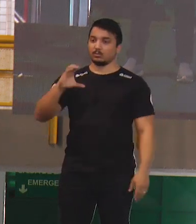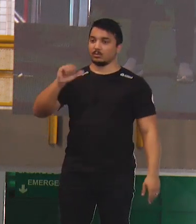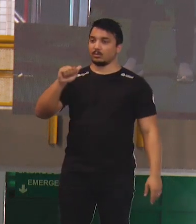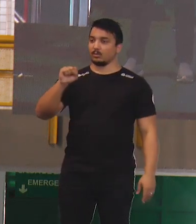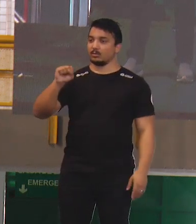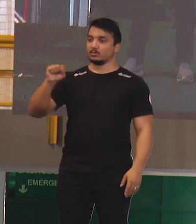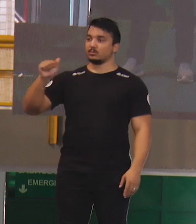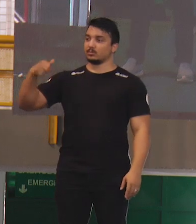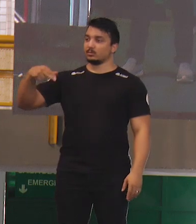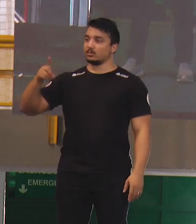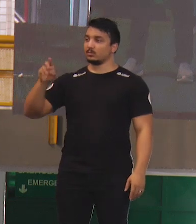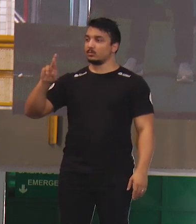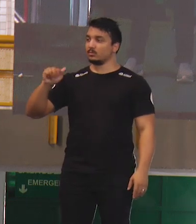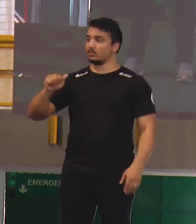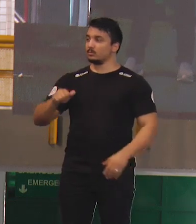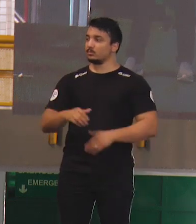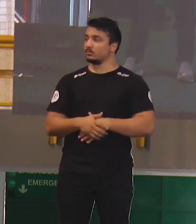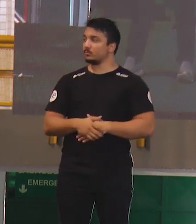aqui, tá bom?